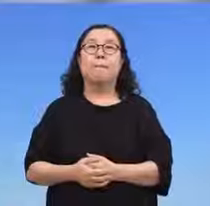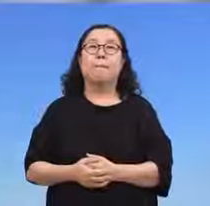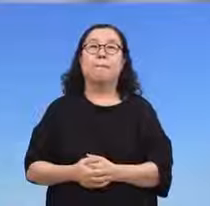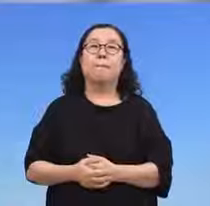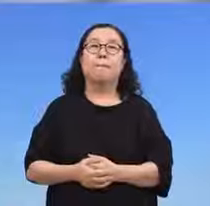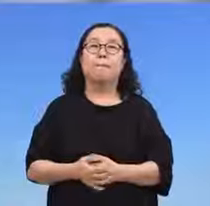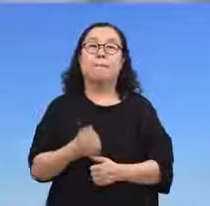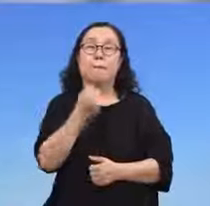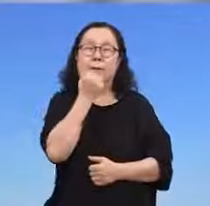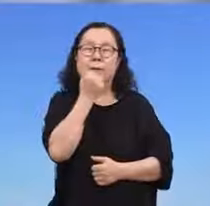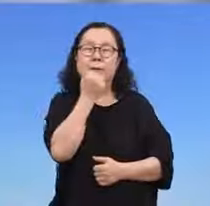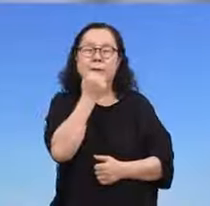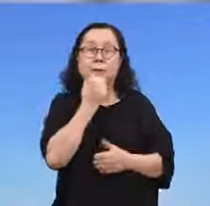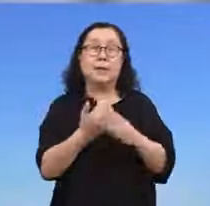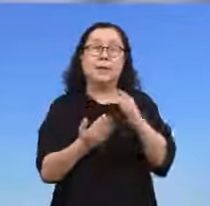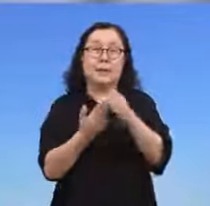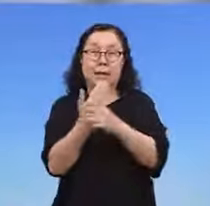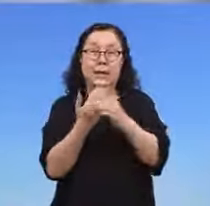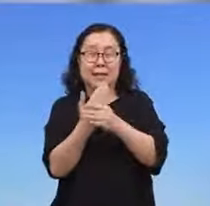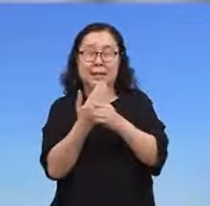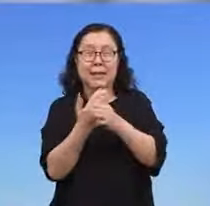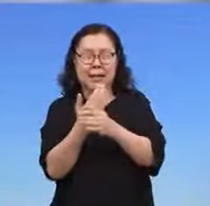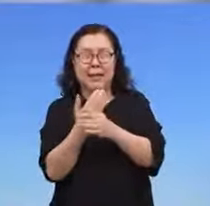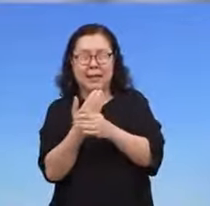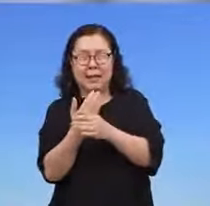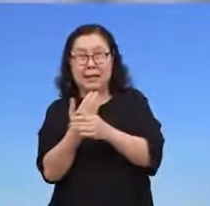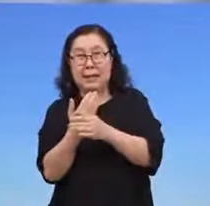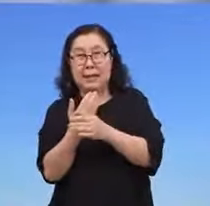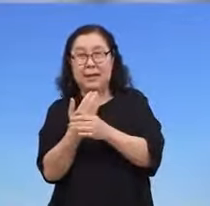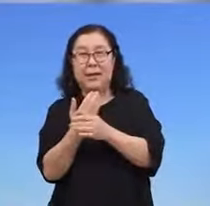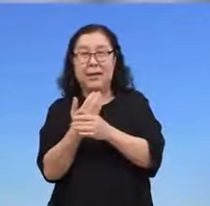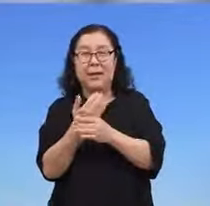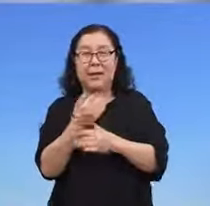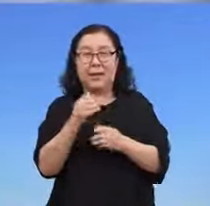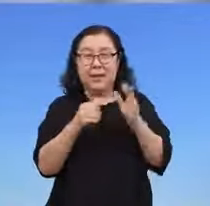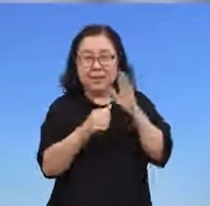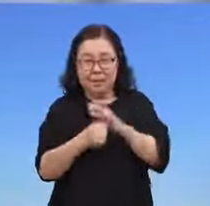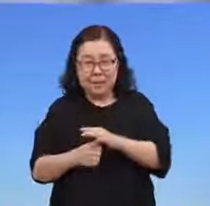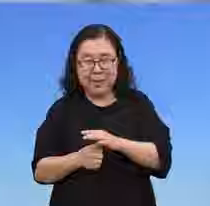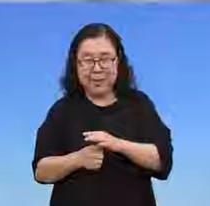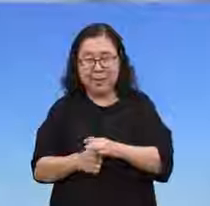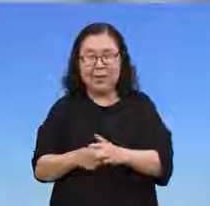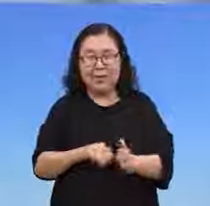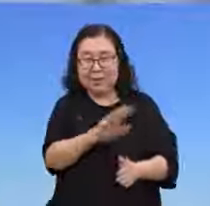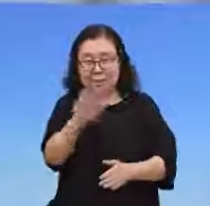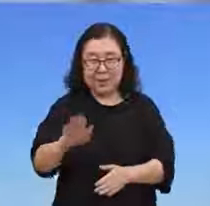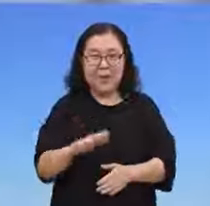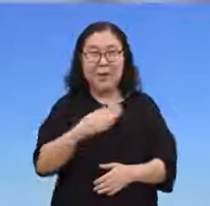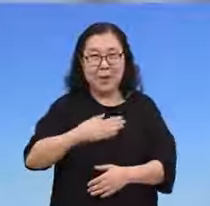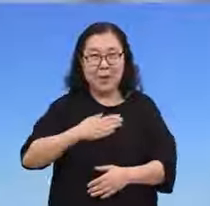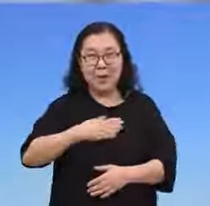그 웃음이 나오는데 참는 건 그 속내를 들켰기 때문에 본능이 지금 엉두르는 거 아시죠?